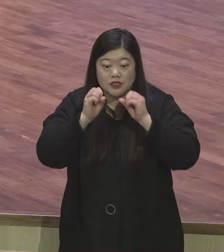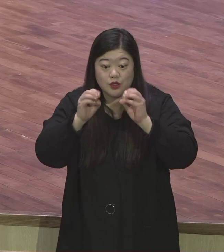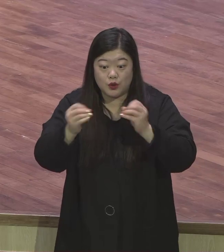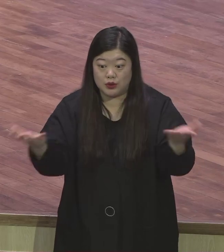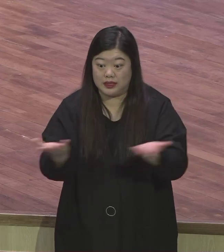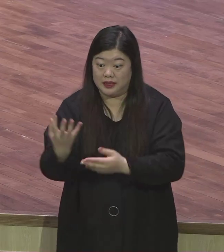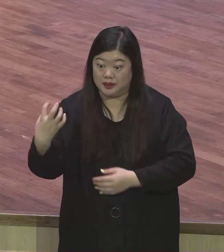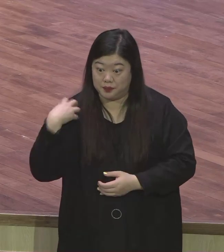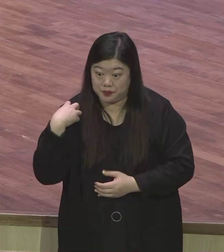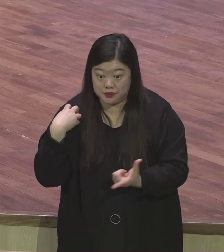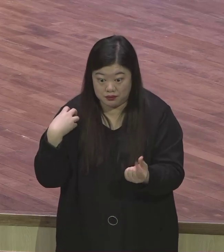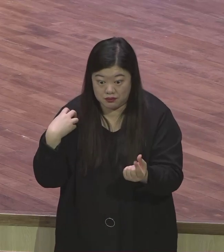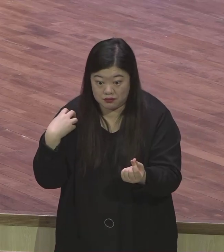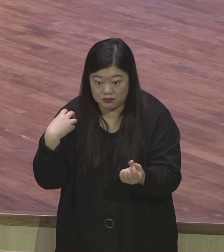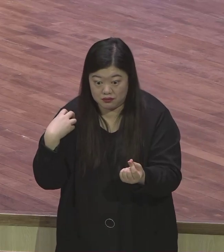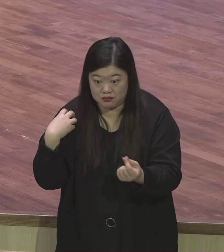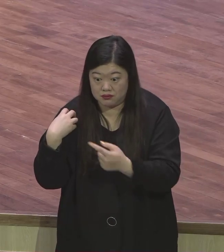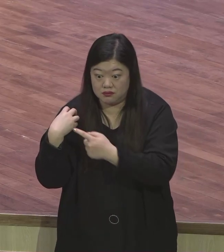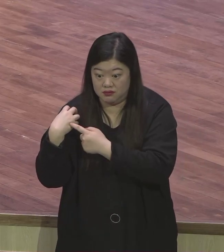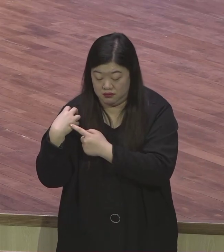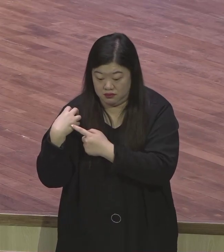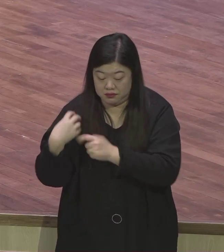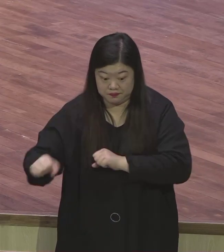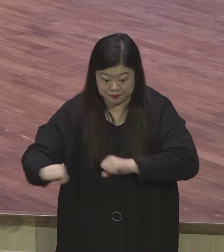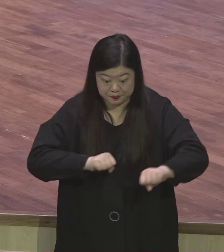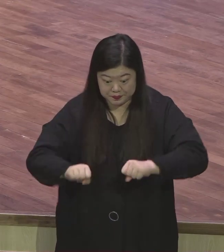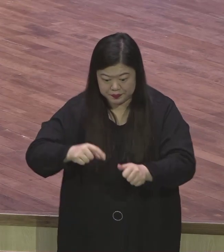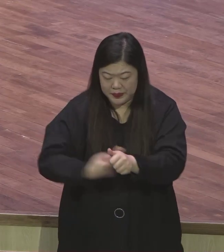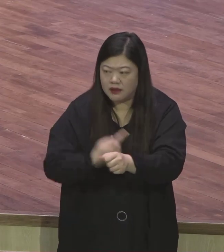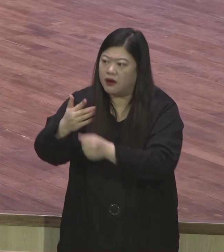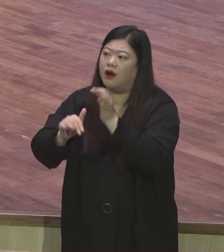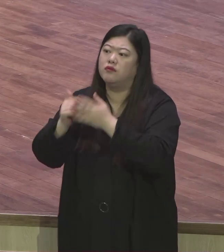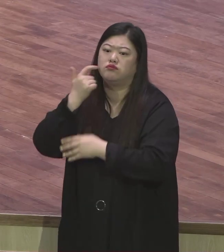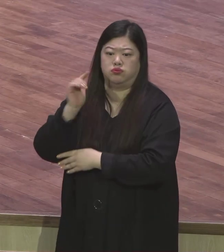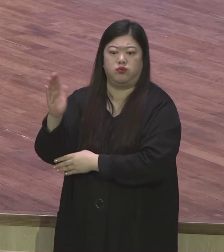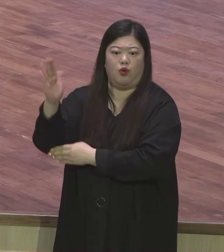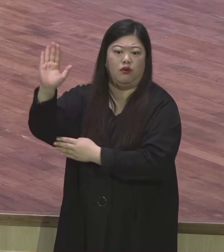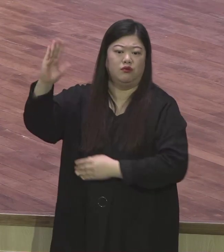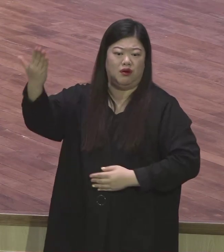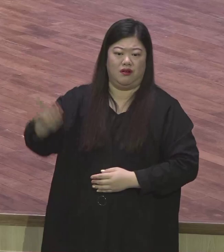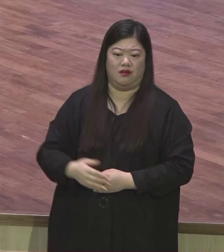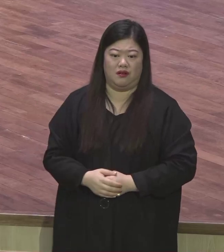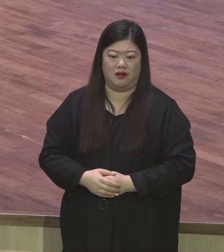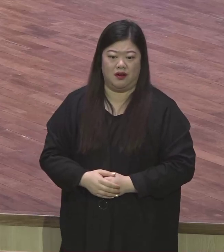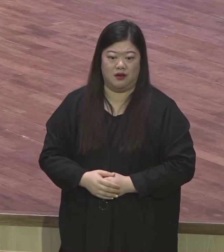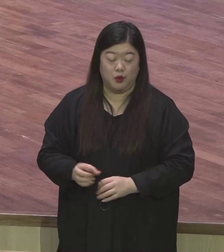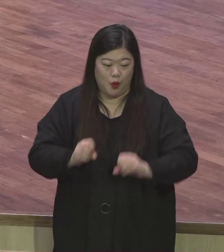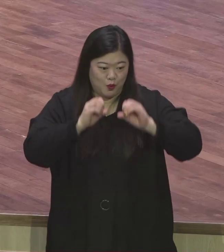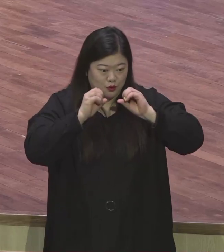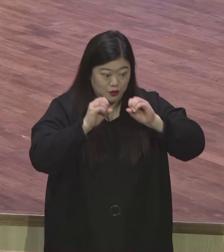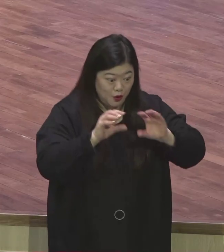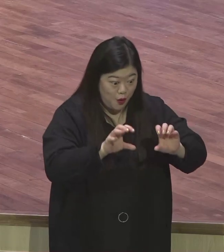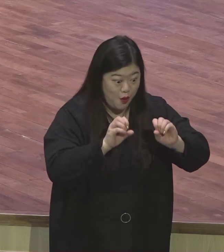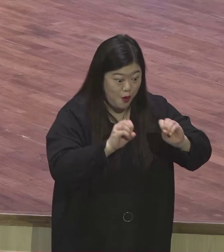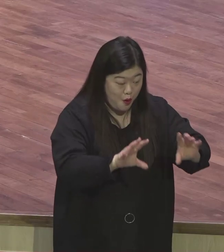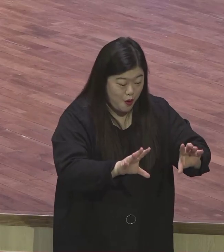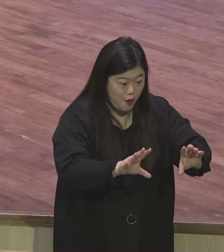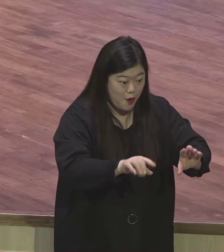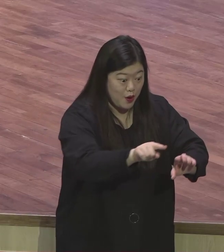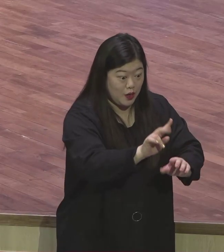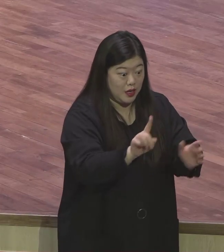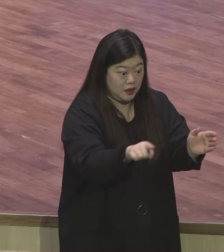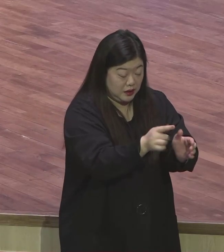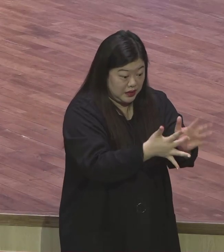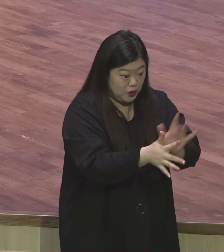감당할 때 하나님은 영광을 받으시고 그 한 영혼이 돌아올 때 하늘에서는